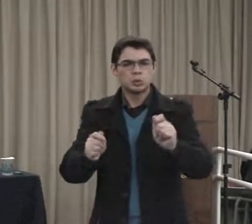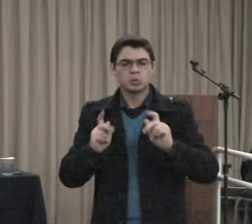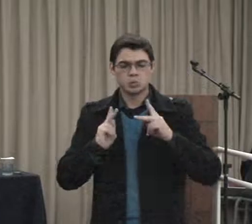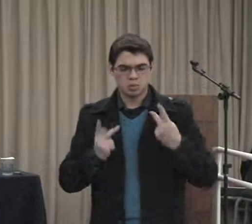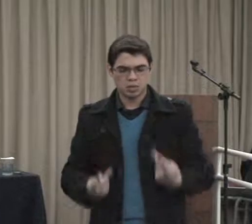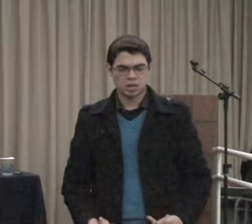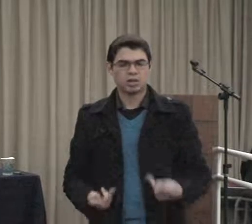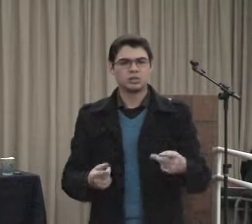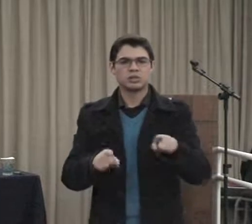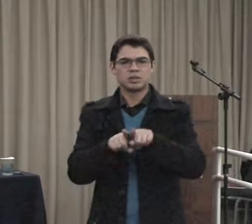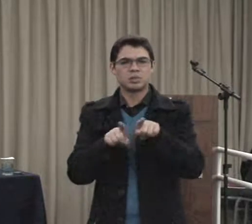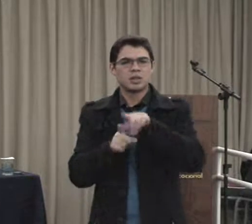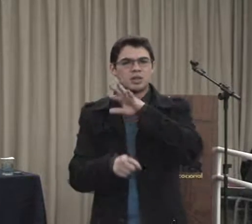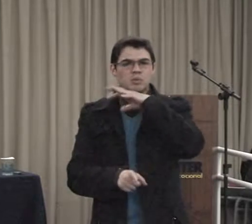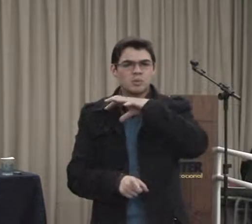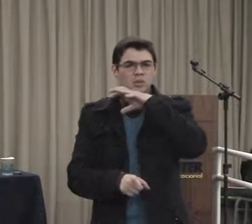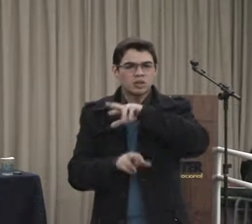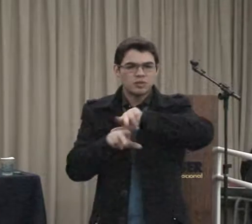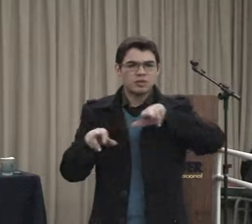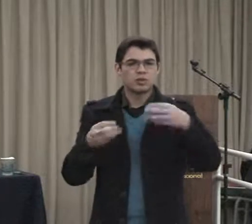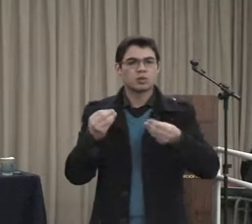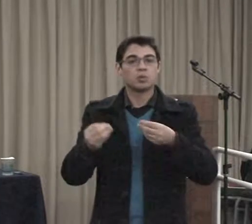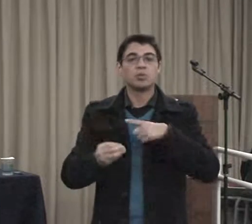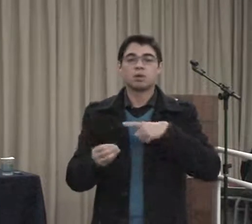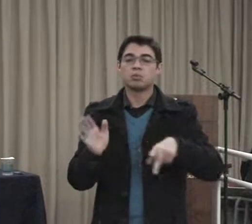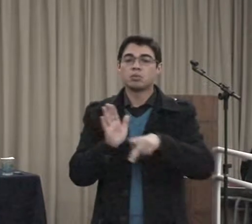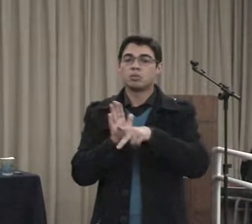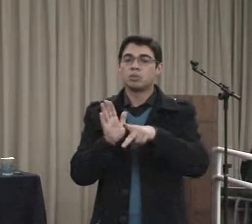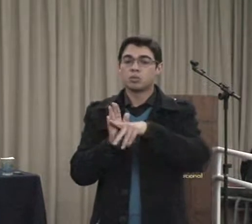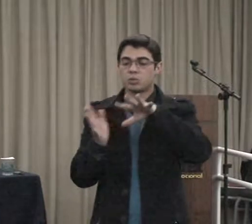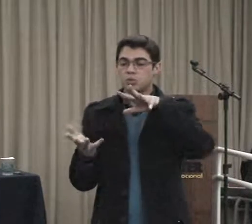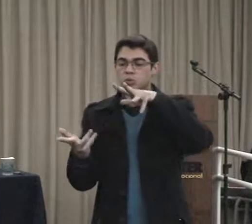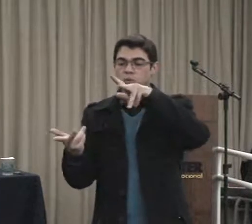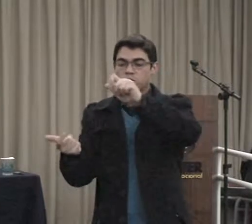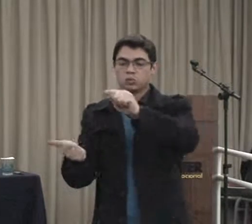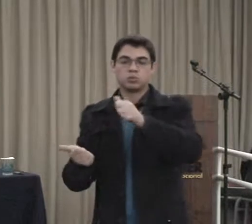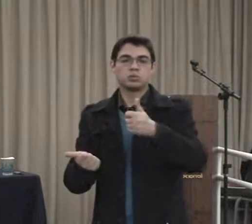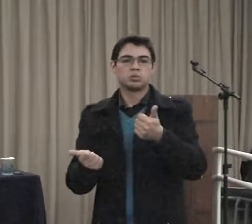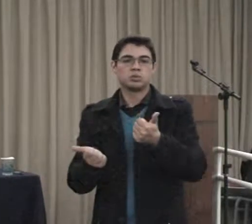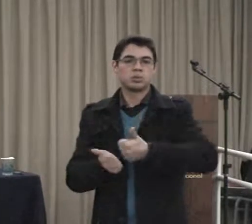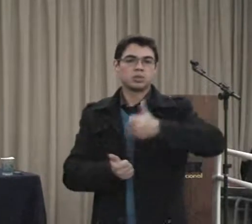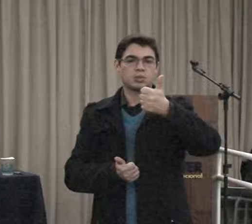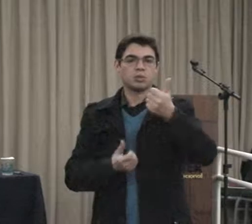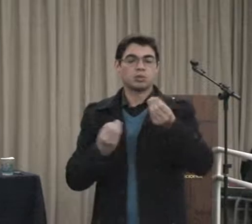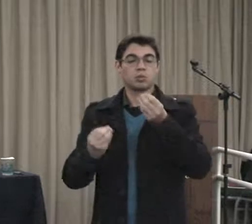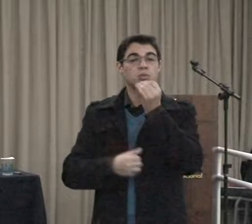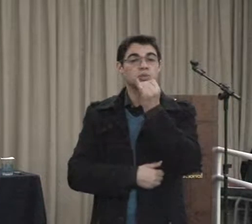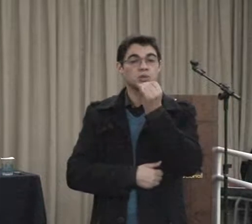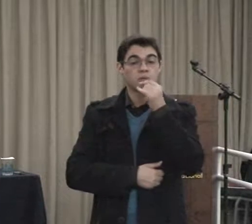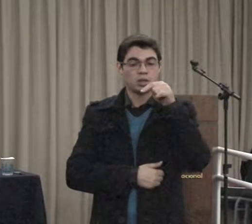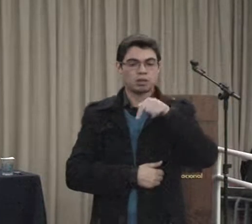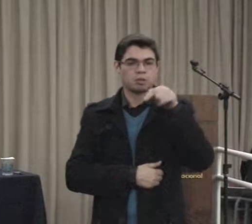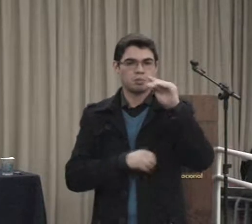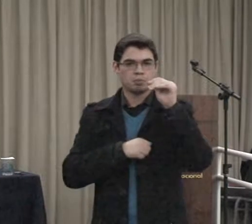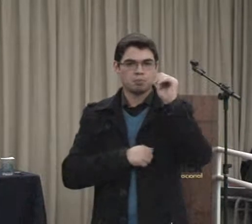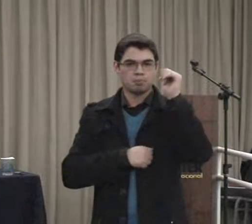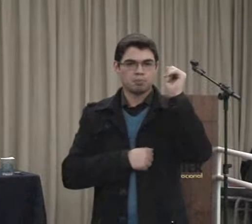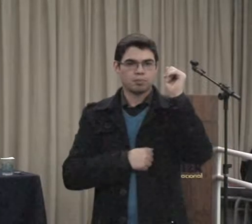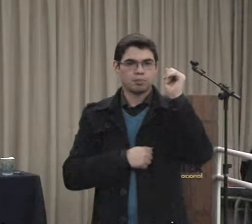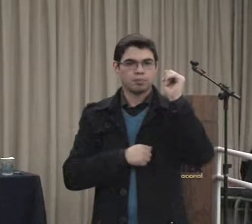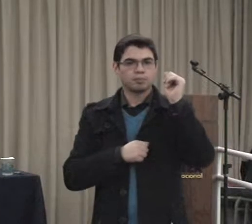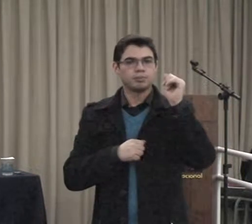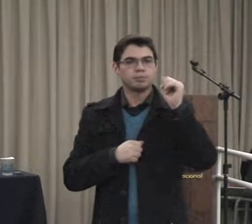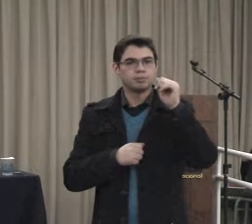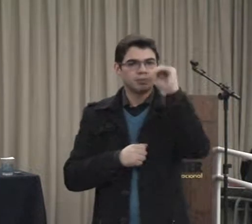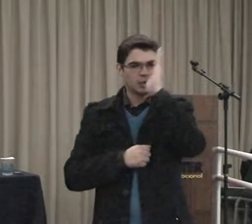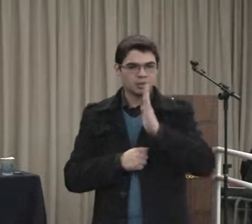planeta. Isto faz parte da Carta da Terra. Que tem um brasileiro chamado Leonardo